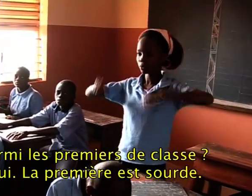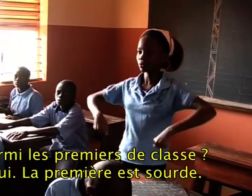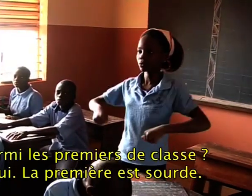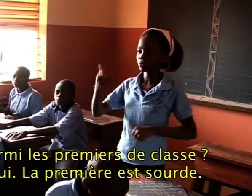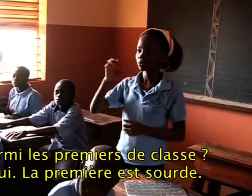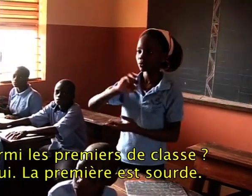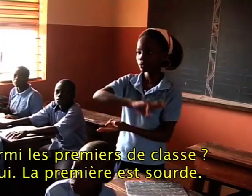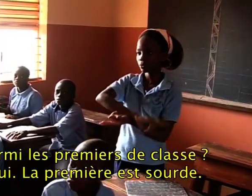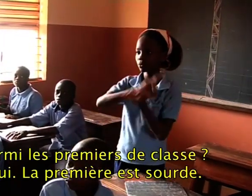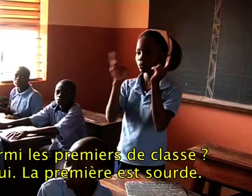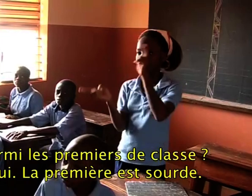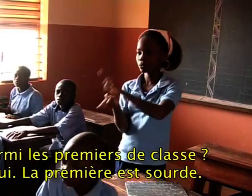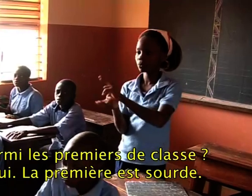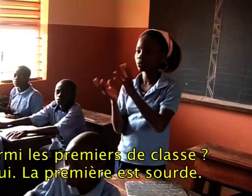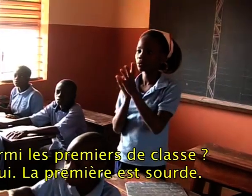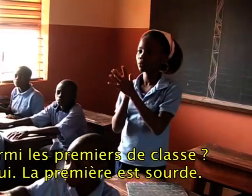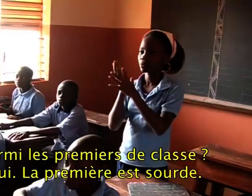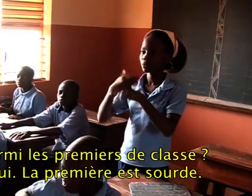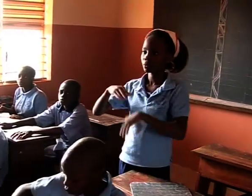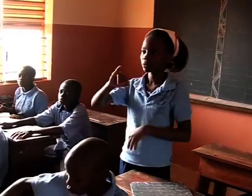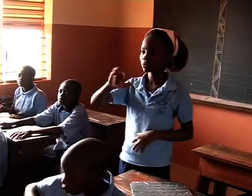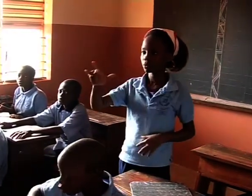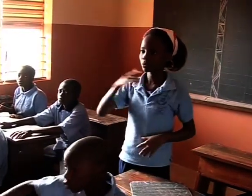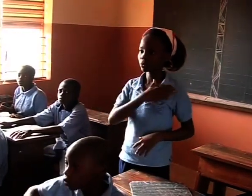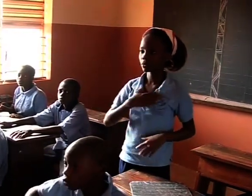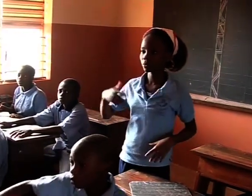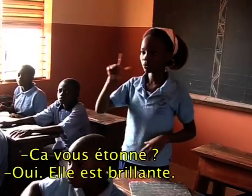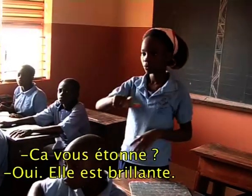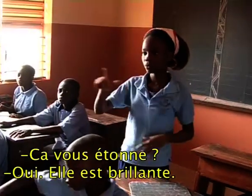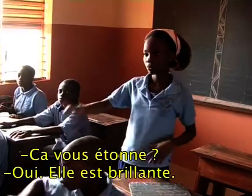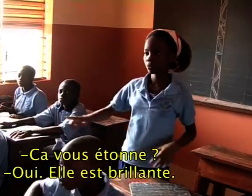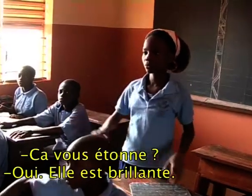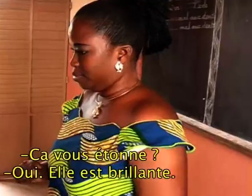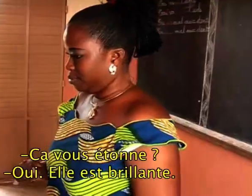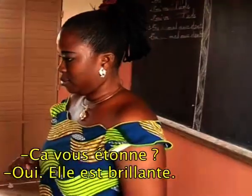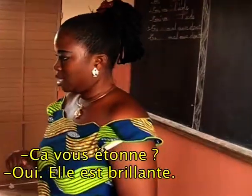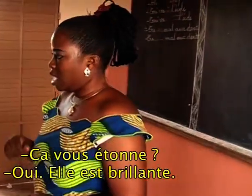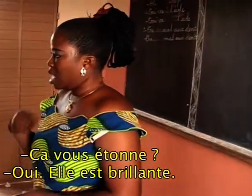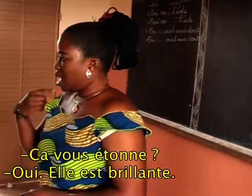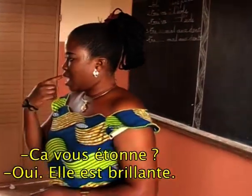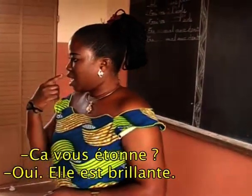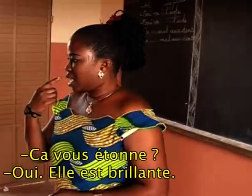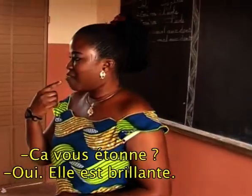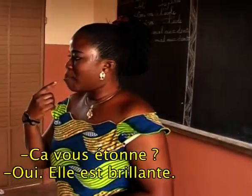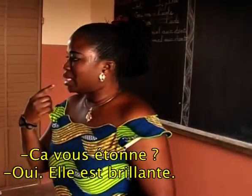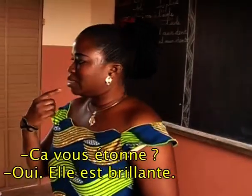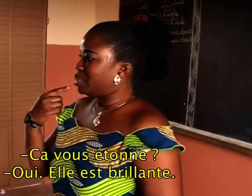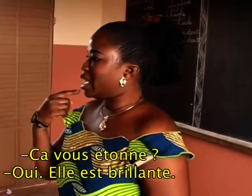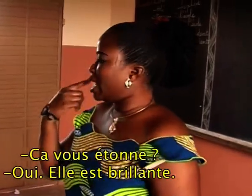sourde. La première de la classe, c'est une sourde. Ça vous étonne? Beaucoup, elle est super intelligente.